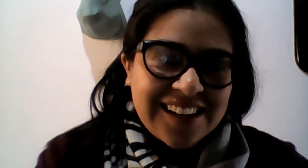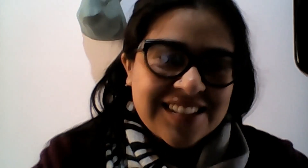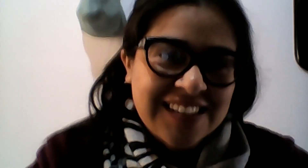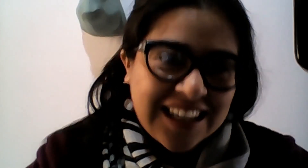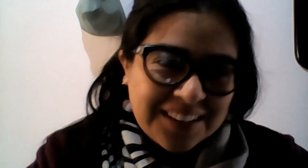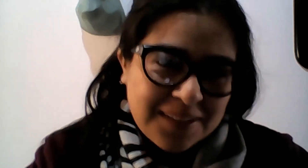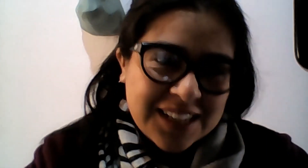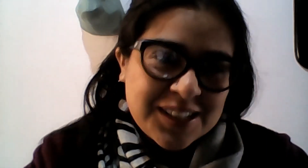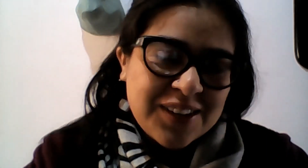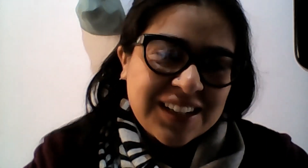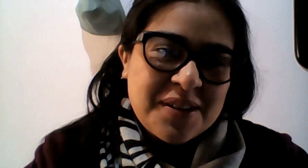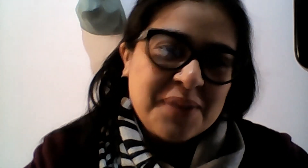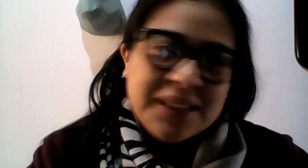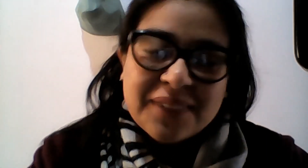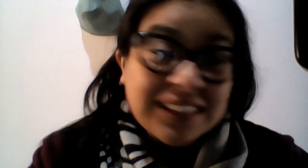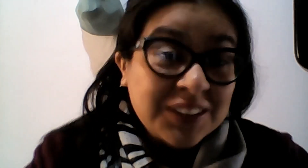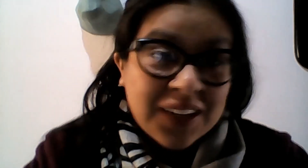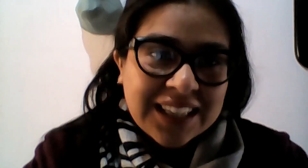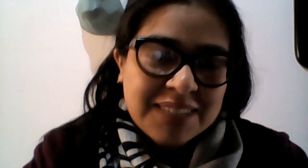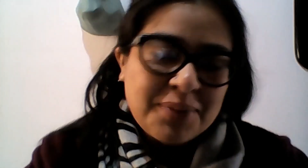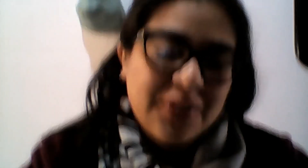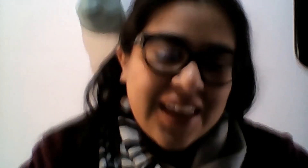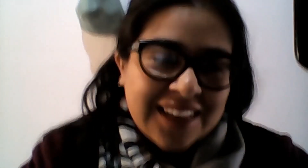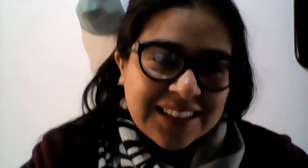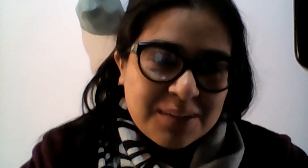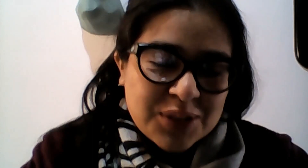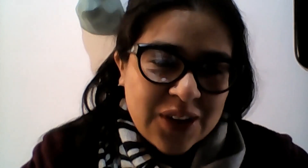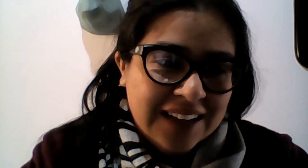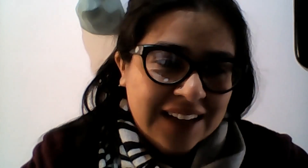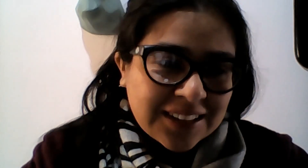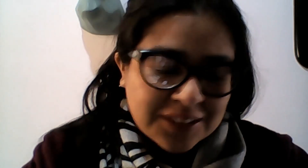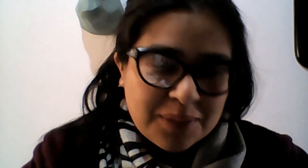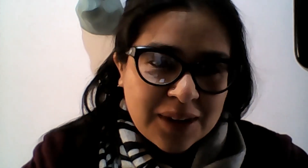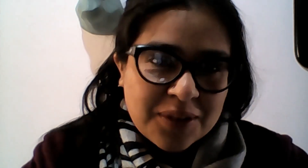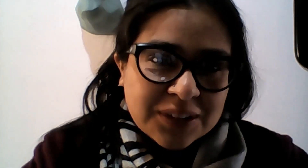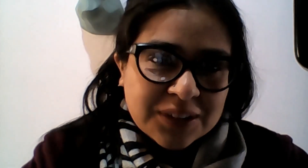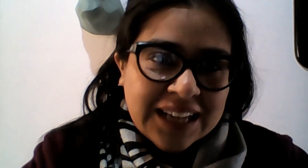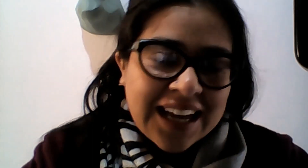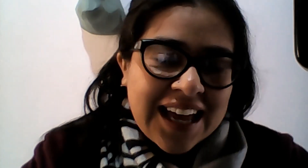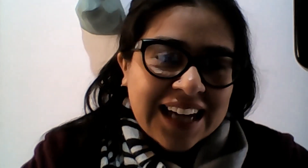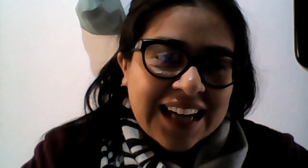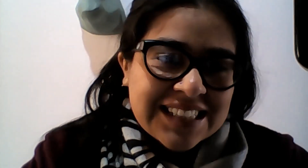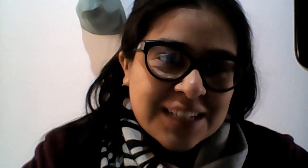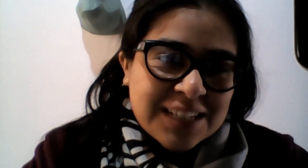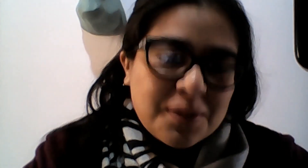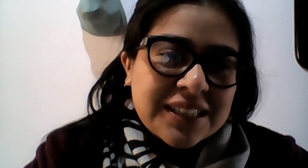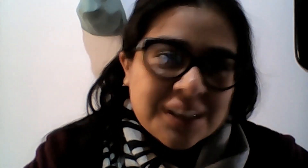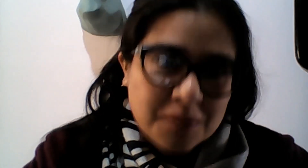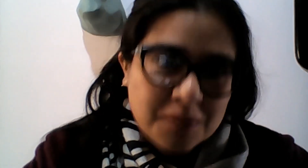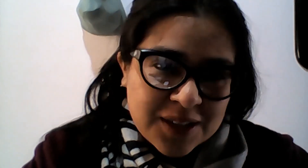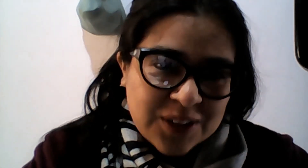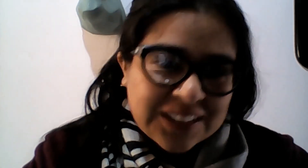agradecer esta linda invitación en nombre también de todo el equipo del Museo de Arte Contemporáneo de Bogotá. Gracias por